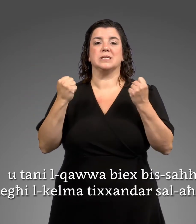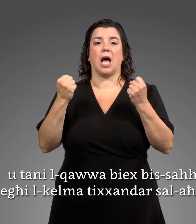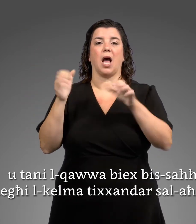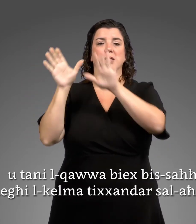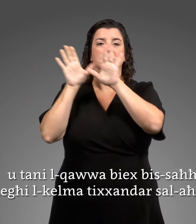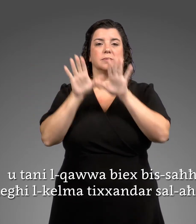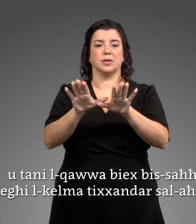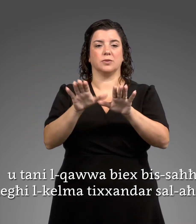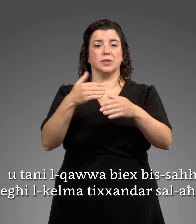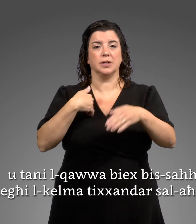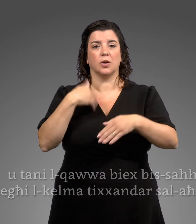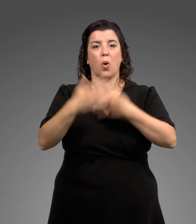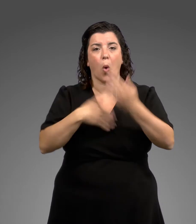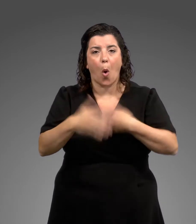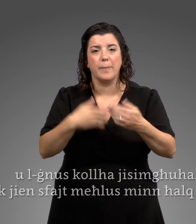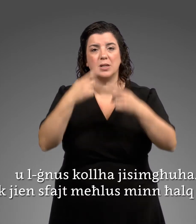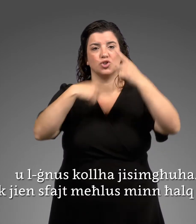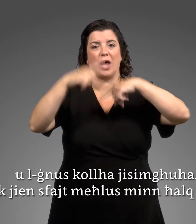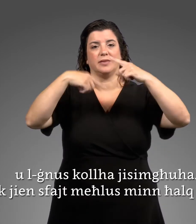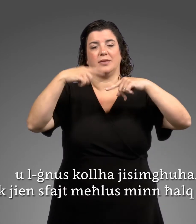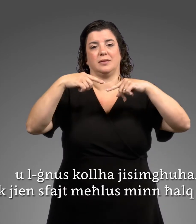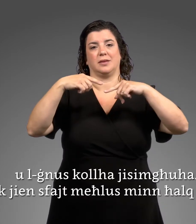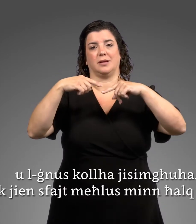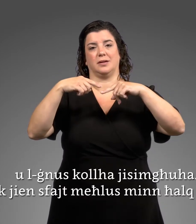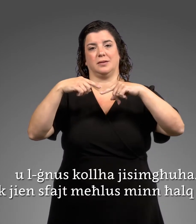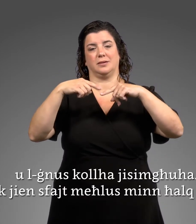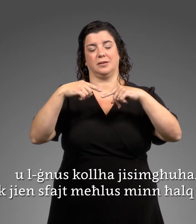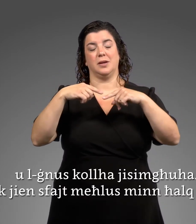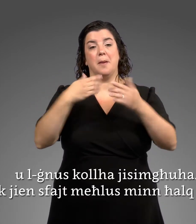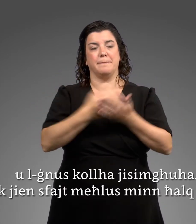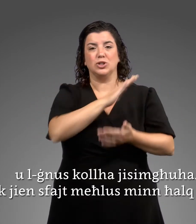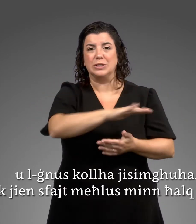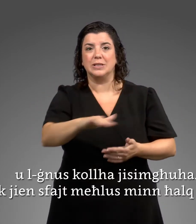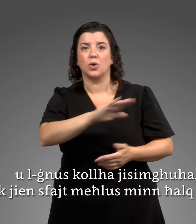Il-kkelmat iġandar Salakxar U l-ġnus Kolla jismawa